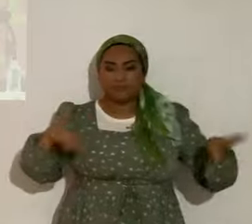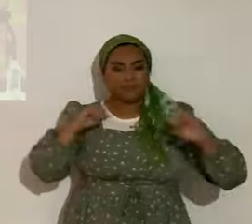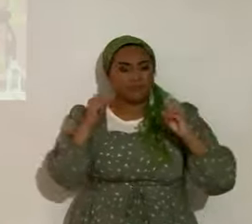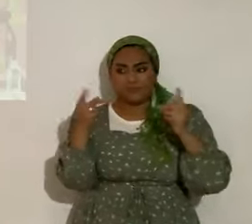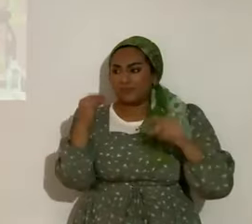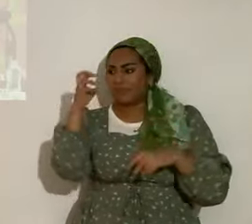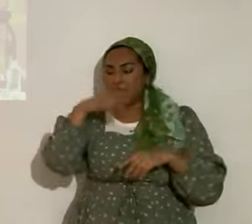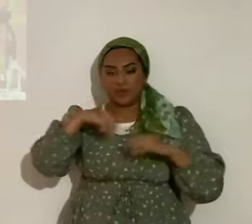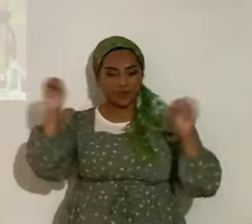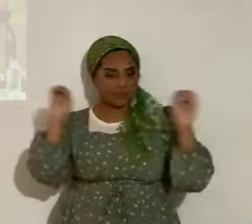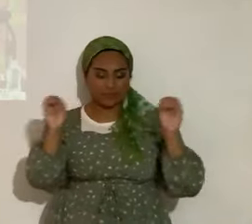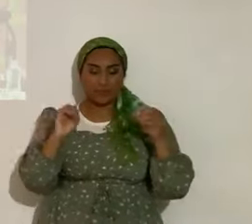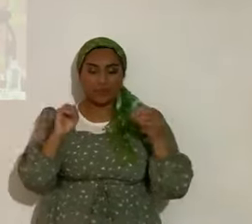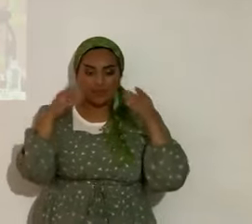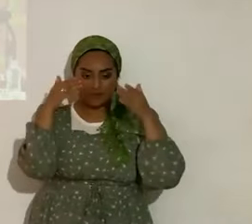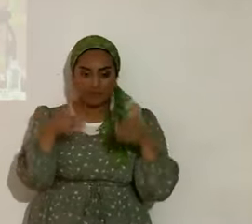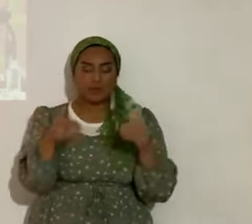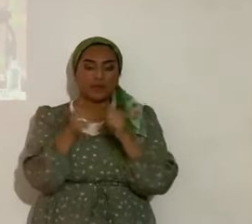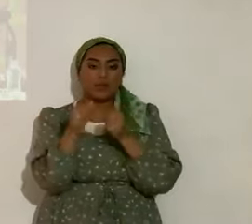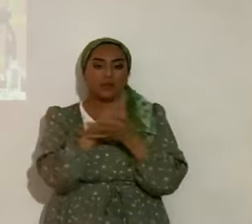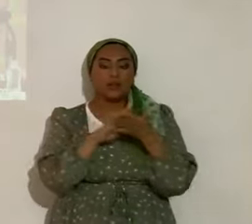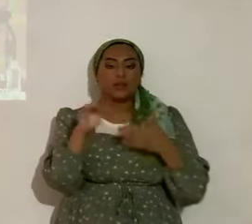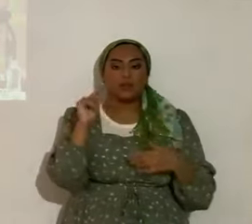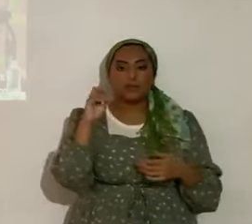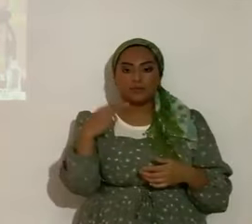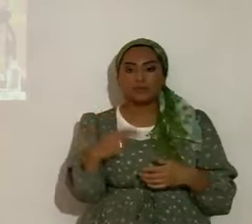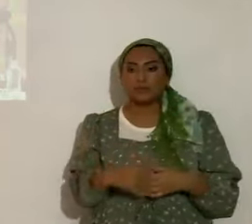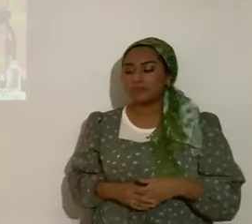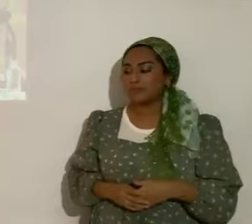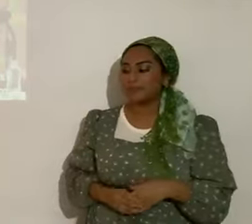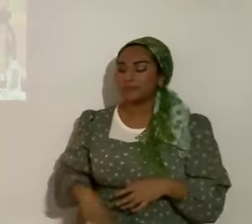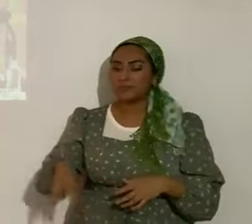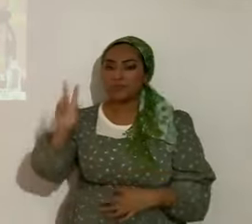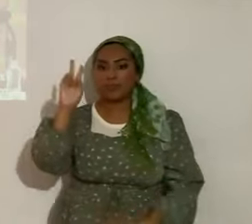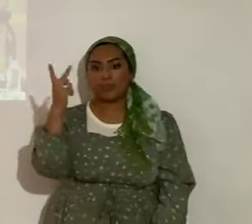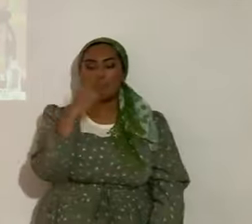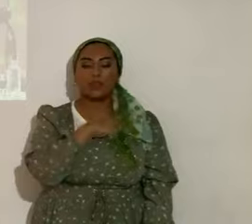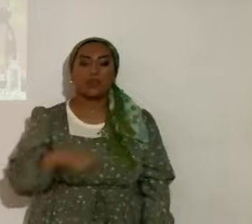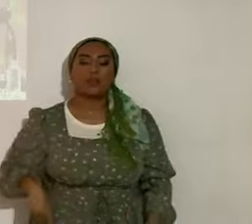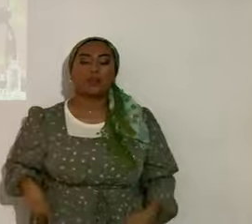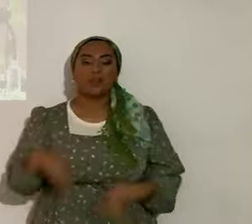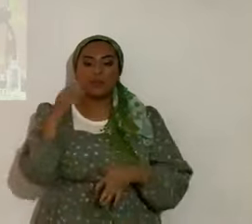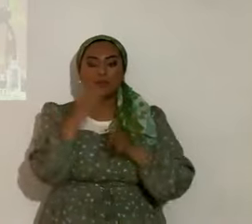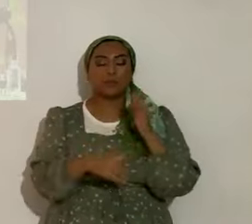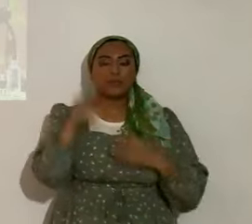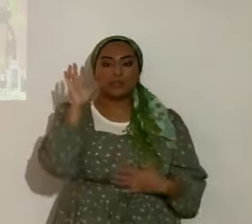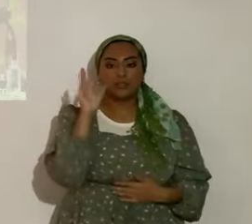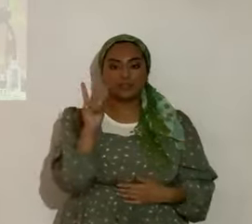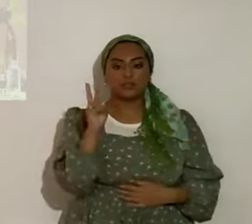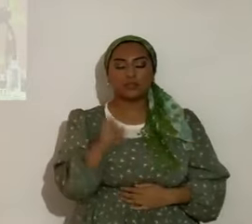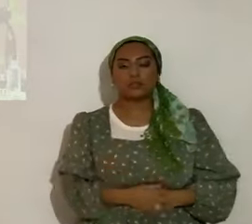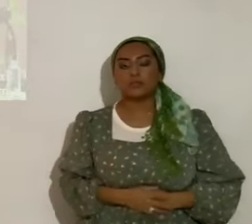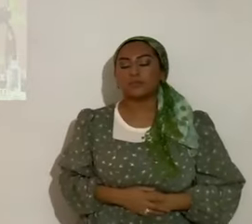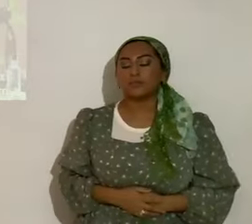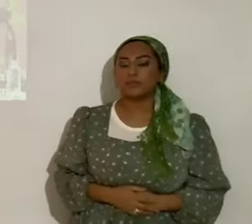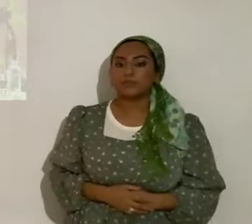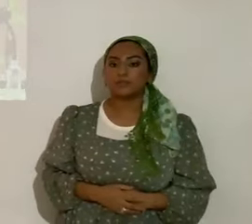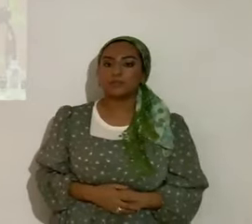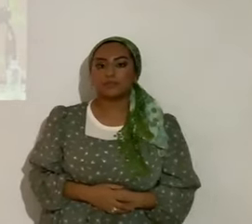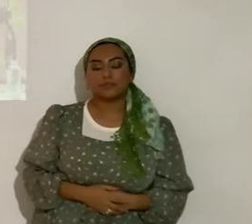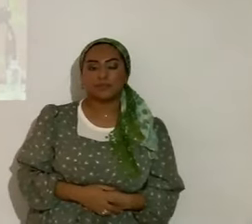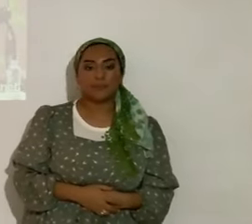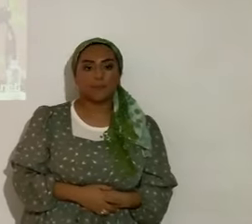raras, vamos a basarnos en la bendita Tanakh. En Segunda de Reyes capítulo 6, búsquenlo, amados a Jin allá,